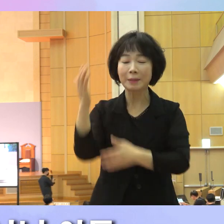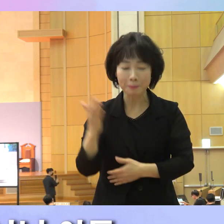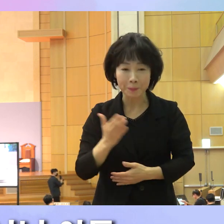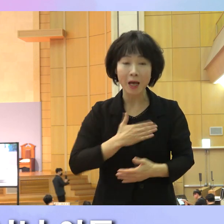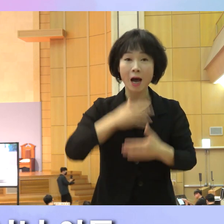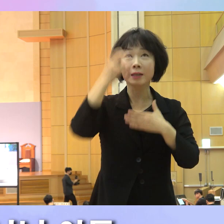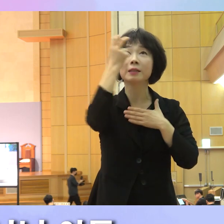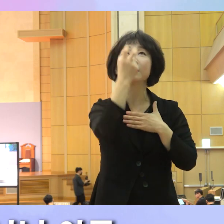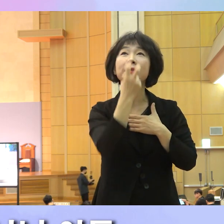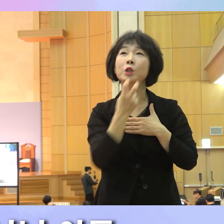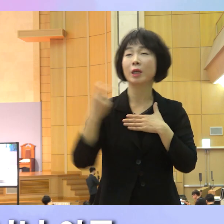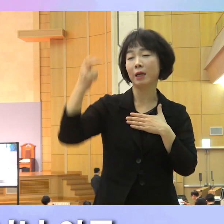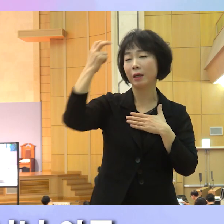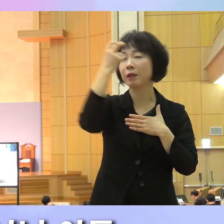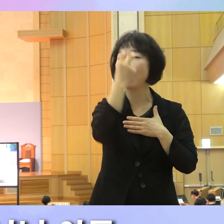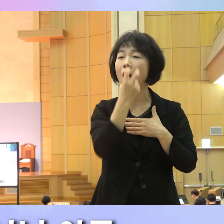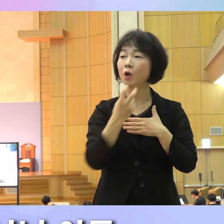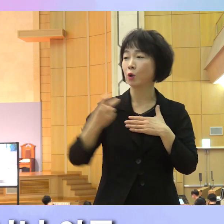주님 나를